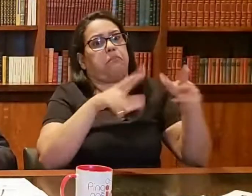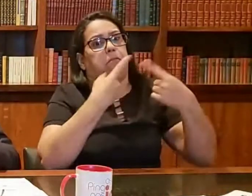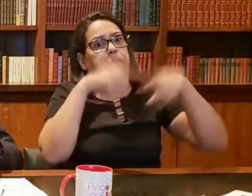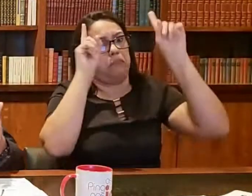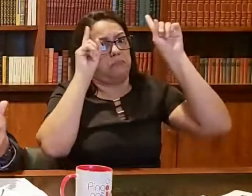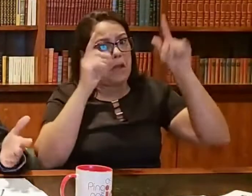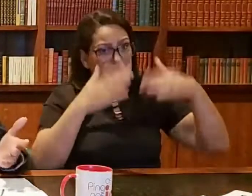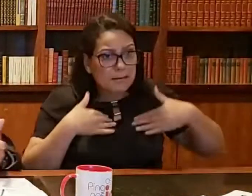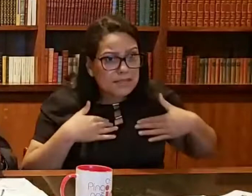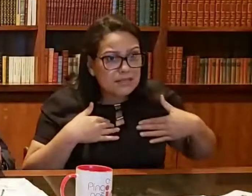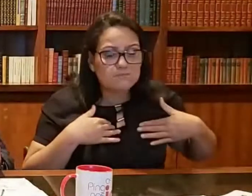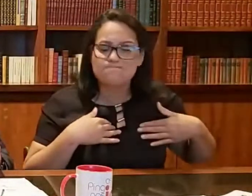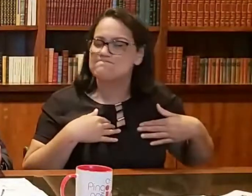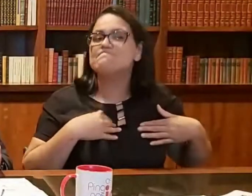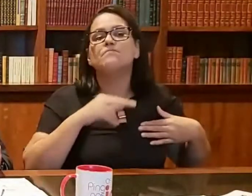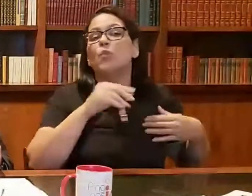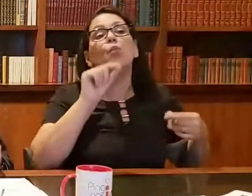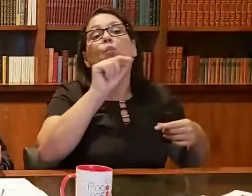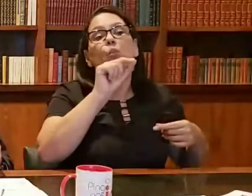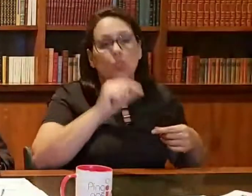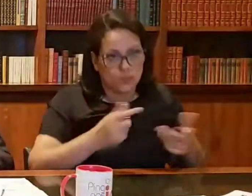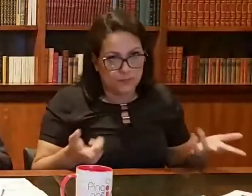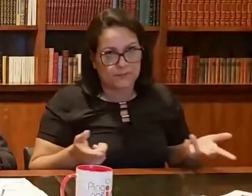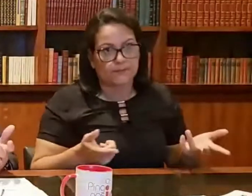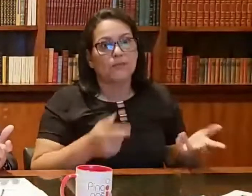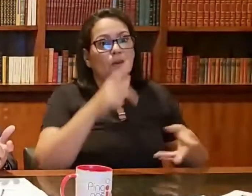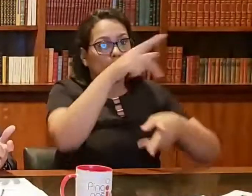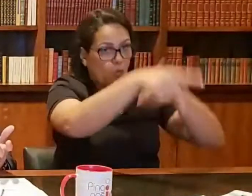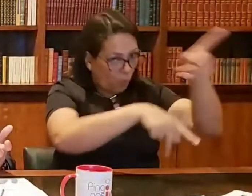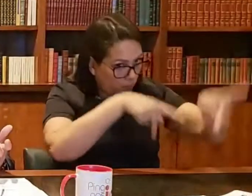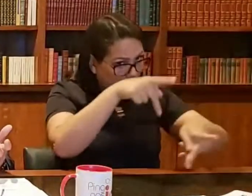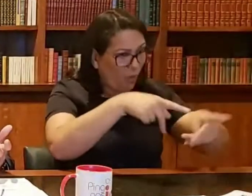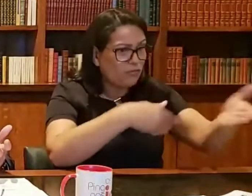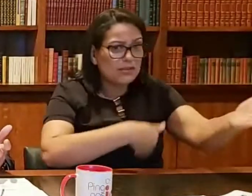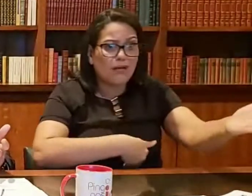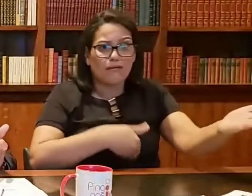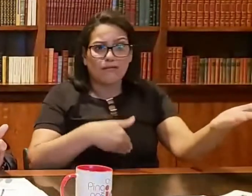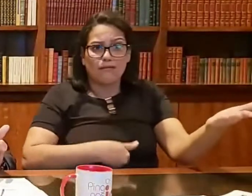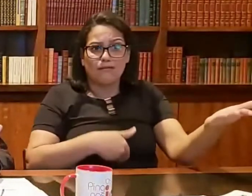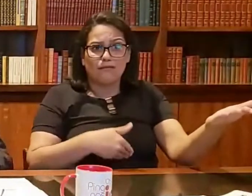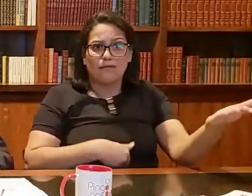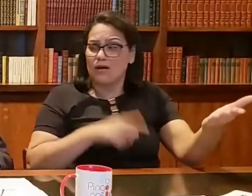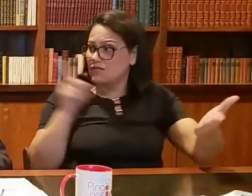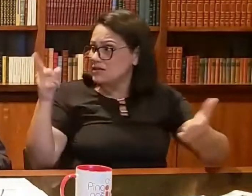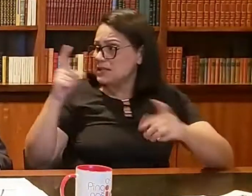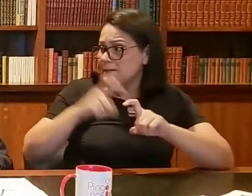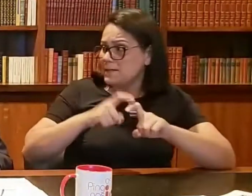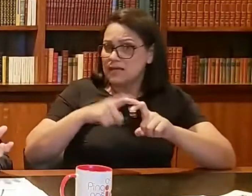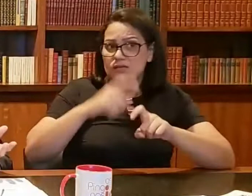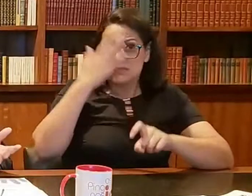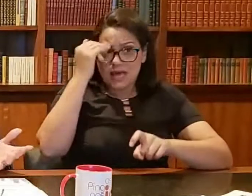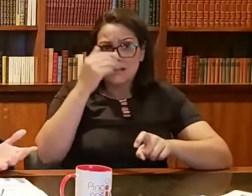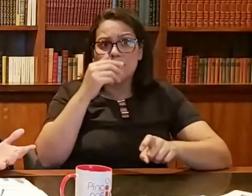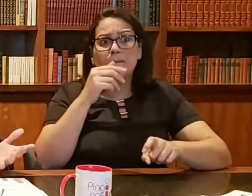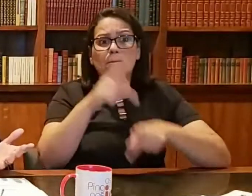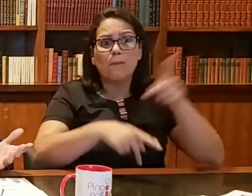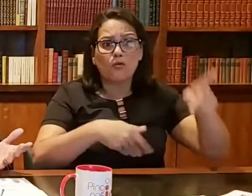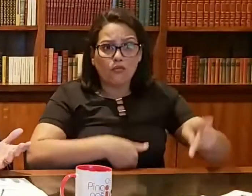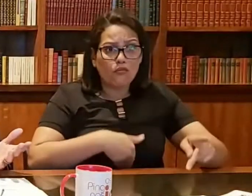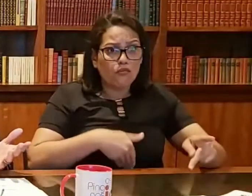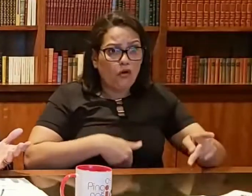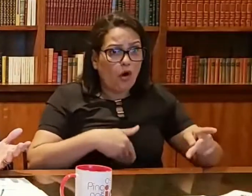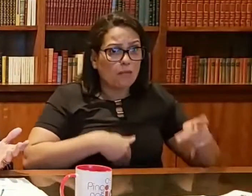Vai entornar por parte de quem? O povo com fome, você que é médico, a pessoa com fome perde a